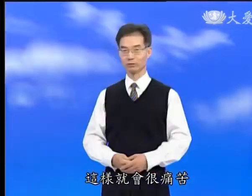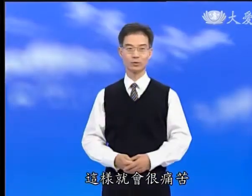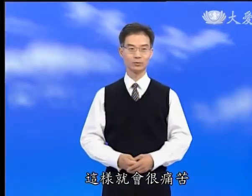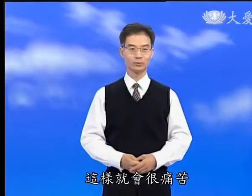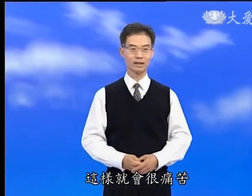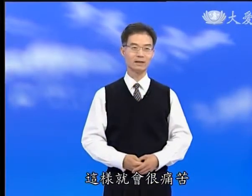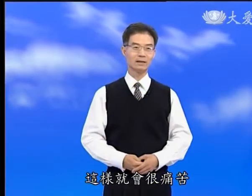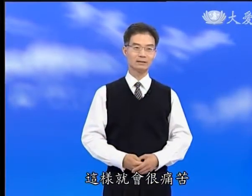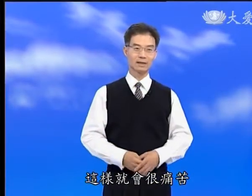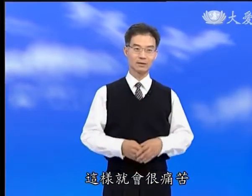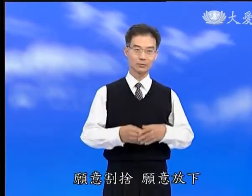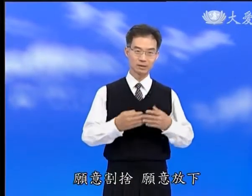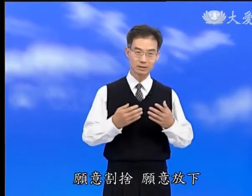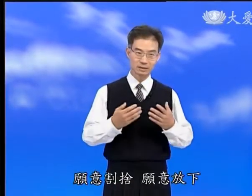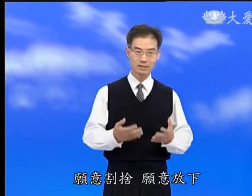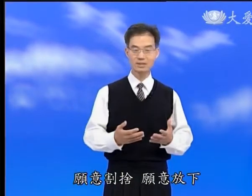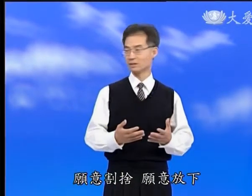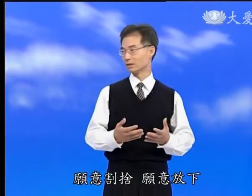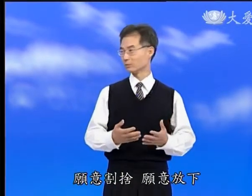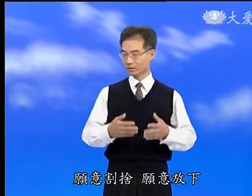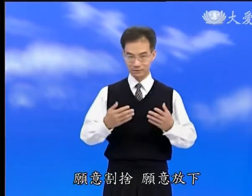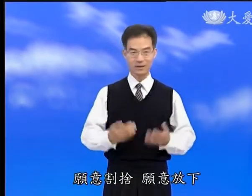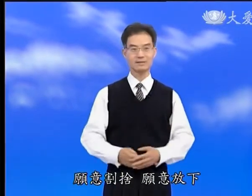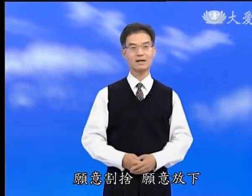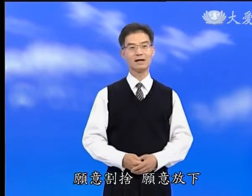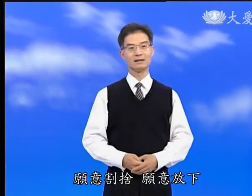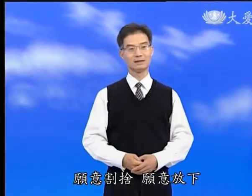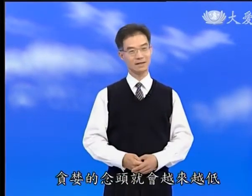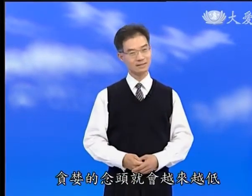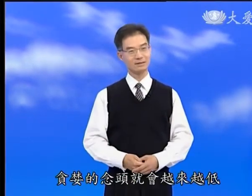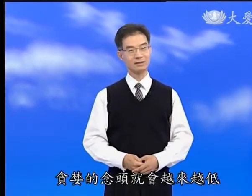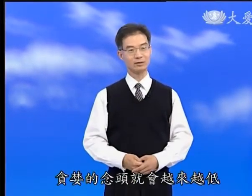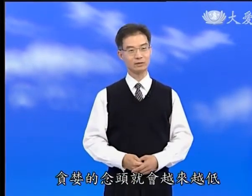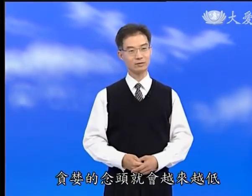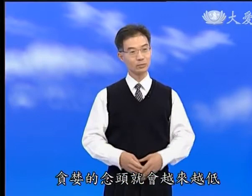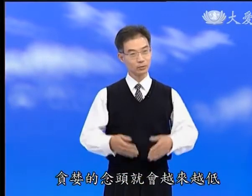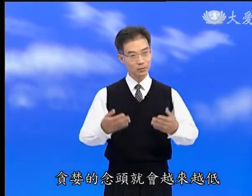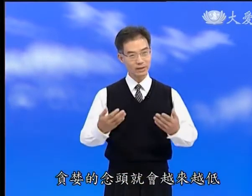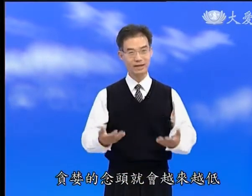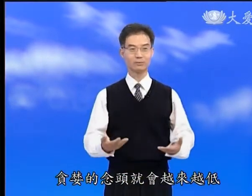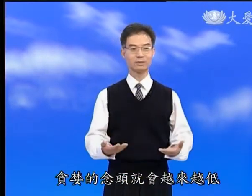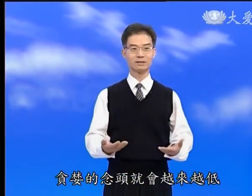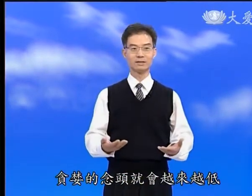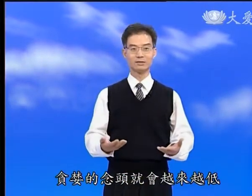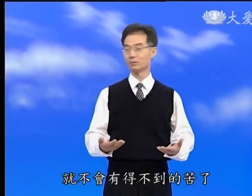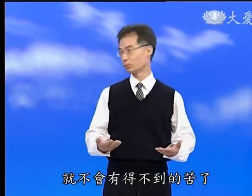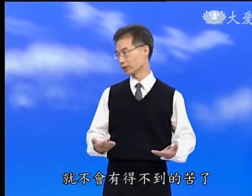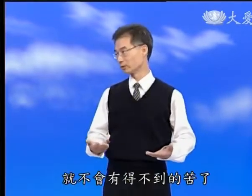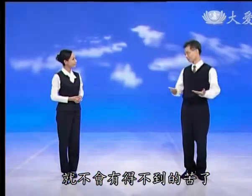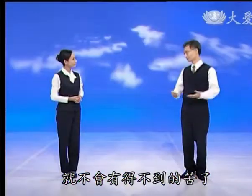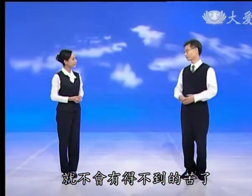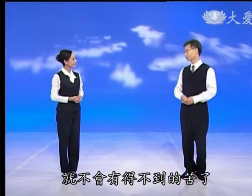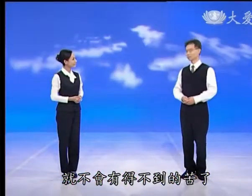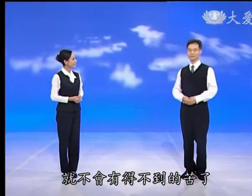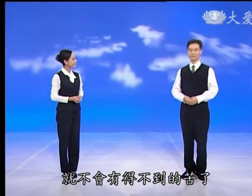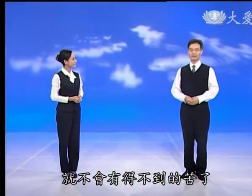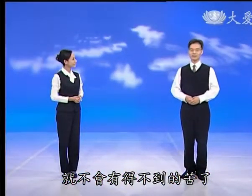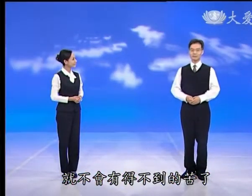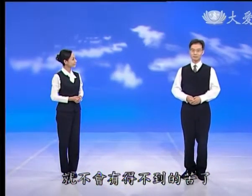很痛苦了。那愿意割舍，愿意放下，那贪染的念头呢，就会越来越低，就不会有得不到的苦了。那有